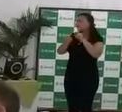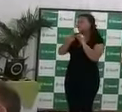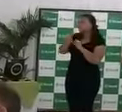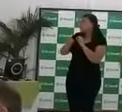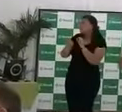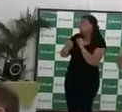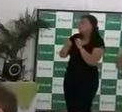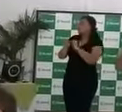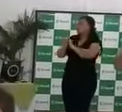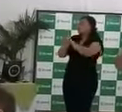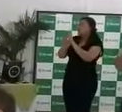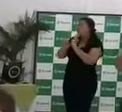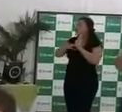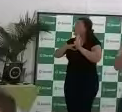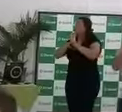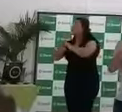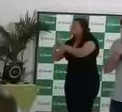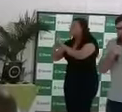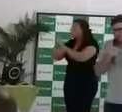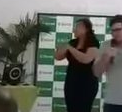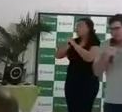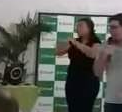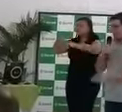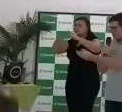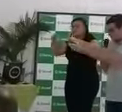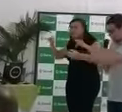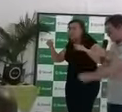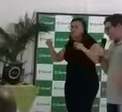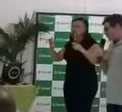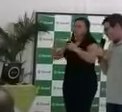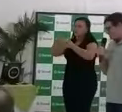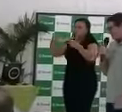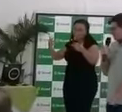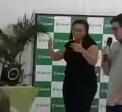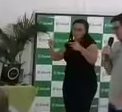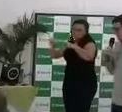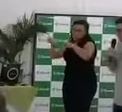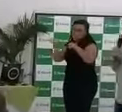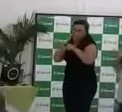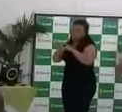equipamentos, vamos ajudar eles a desenvolver a associação deles. Muito obrigado pela presença de vocês.